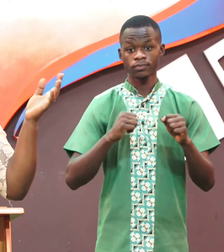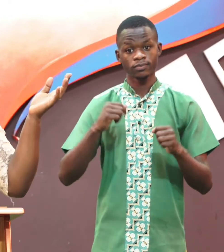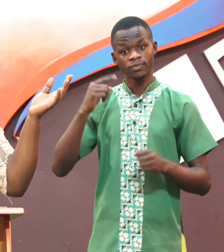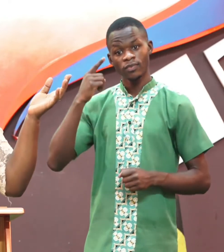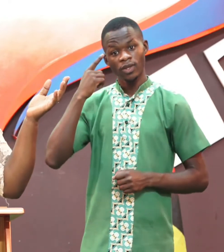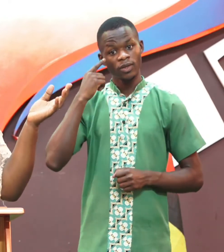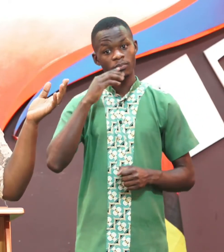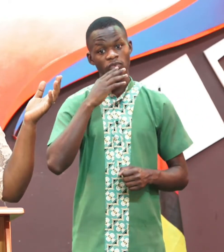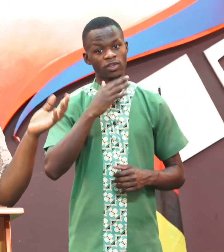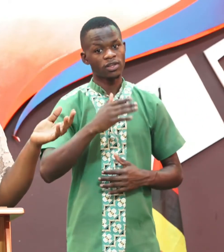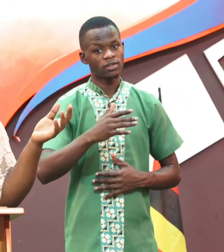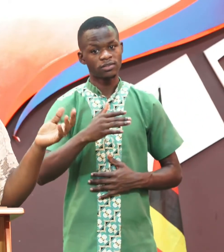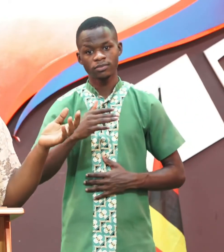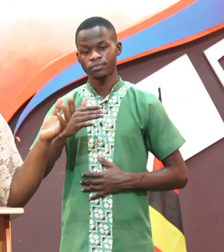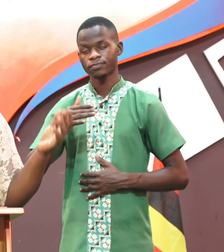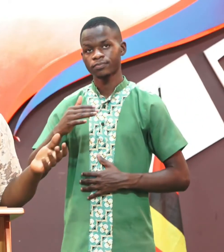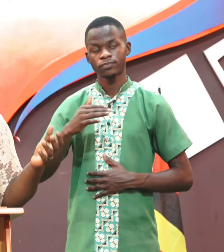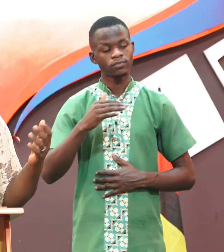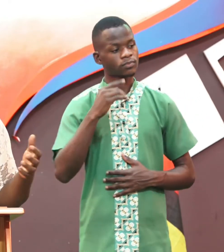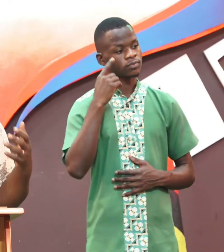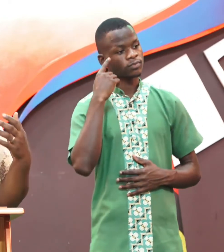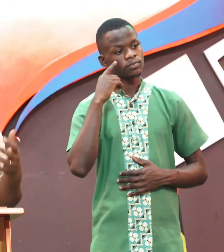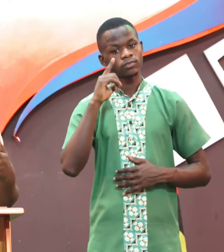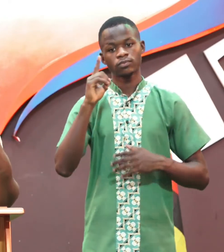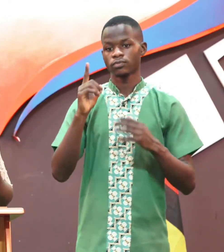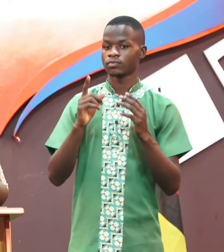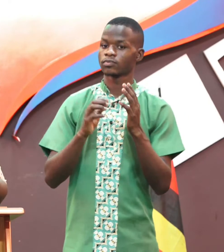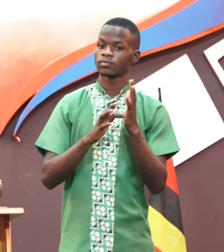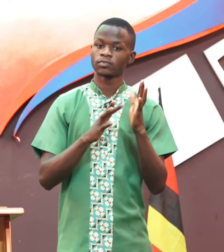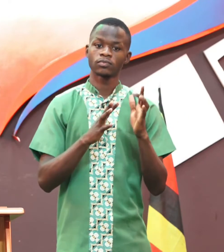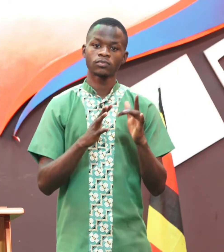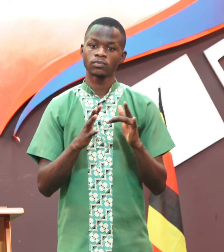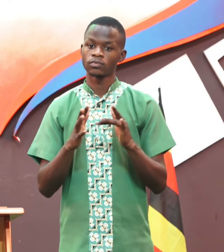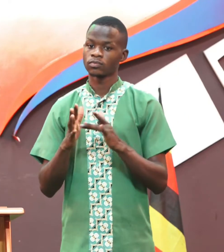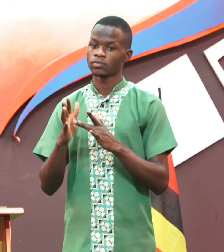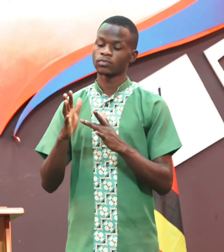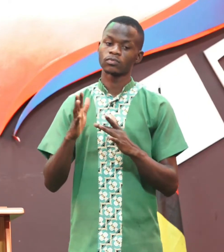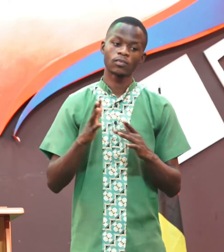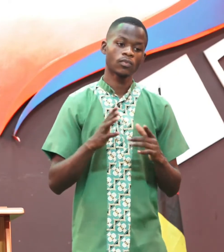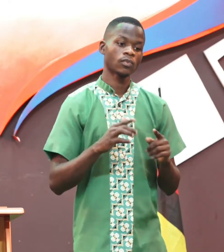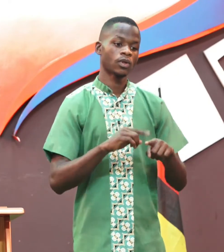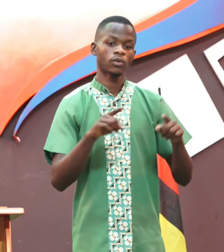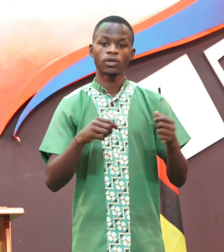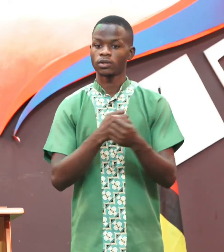Twanunuliwa lwa musayi ogwaye. Yesu